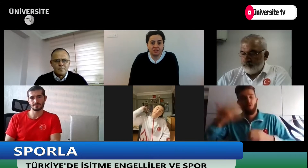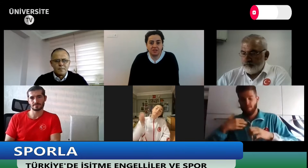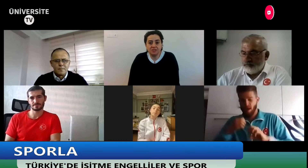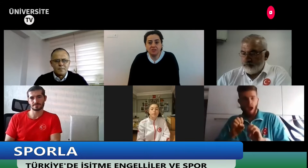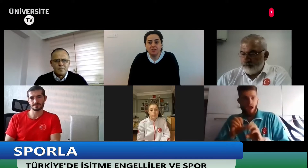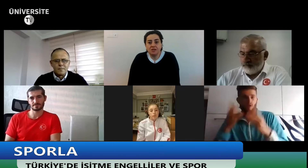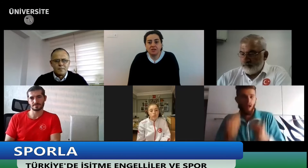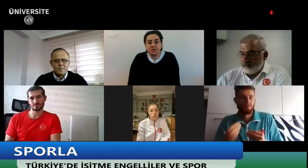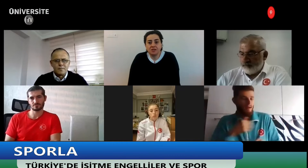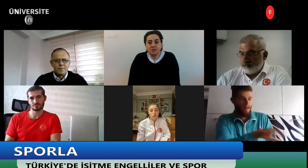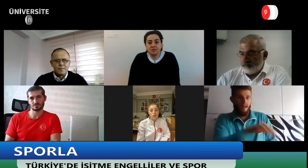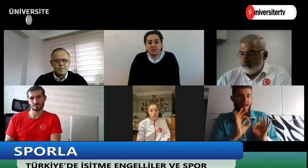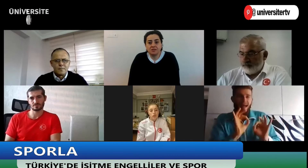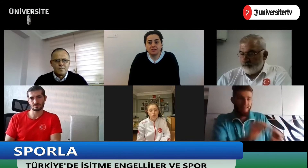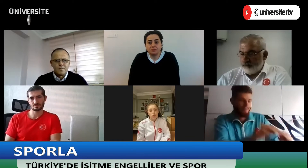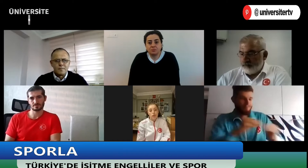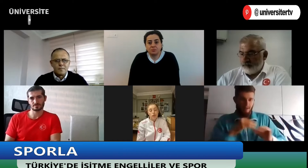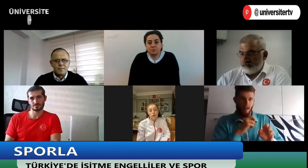diğer alanlarda.